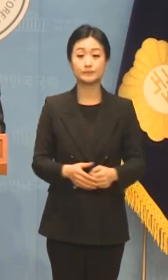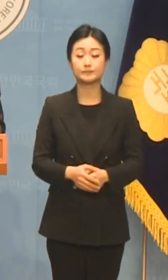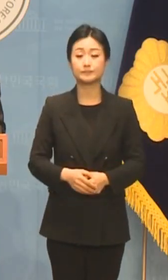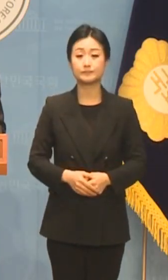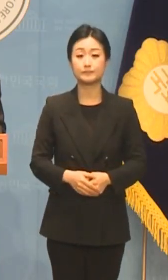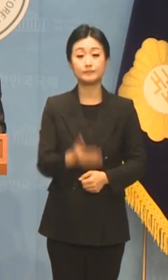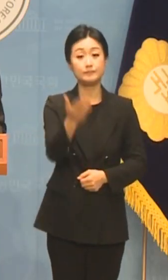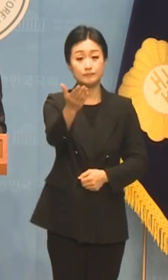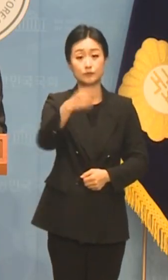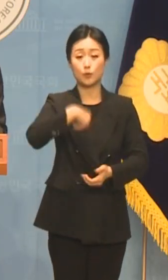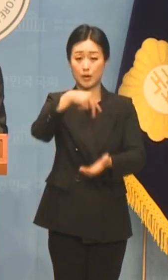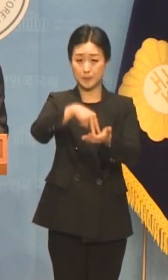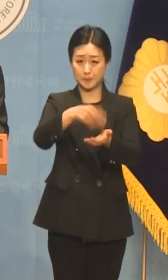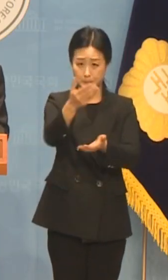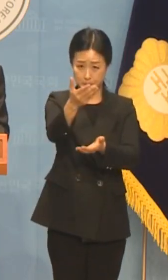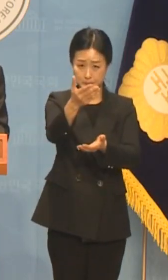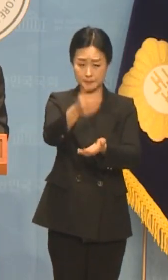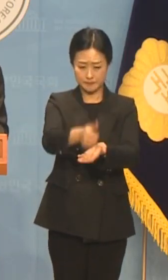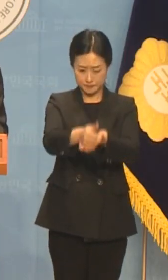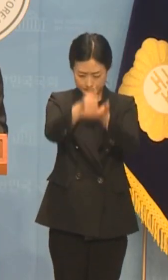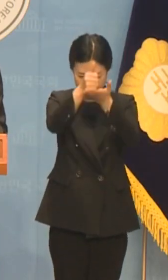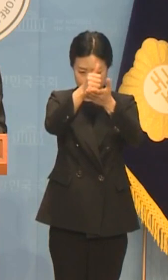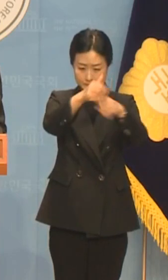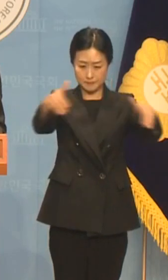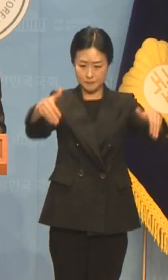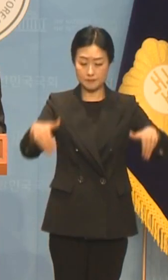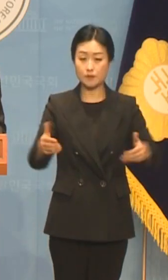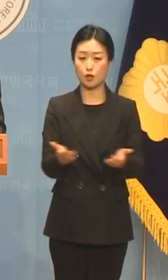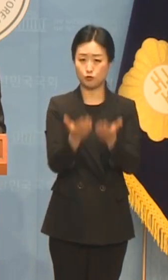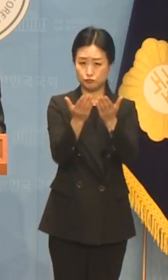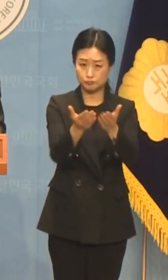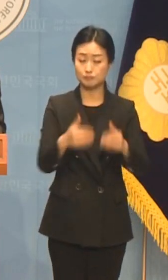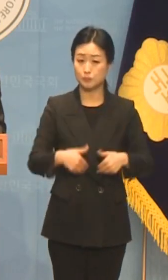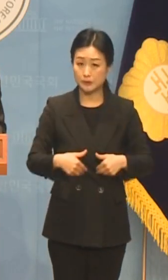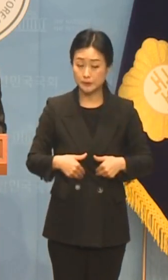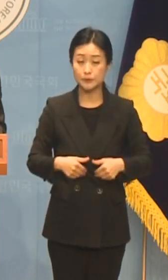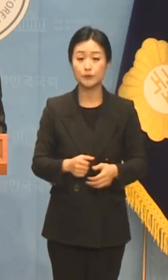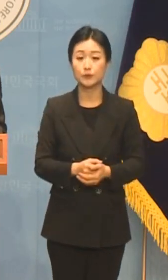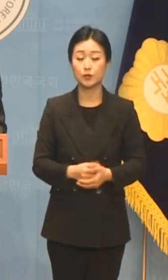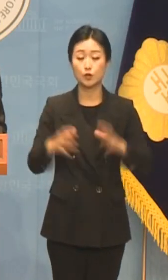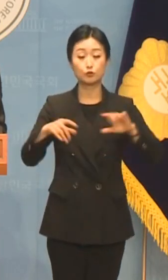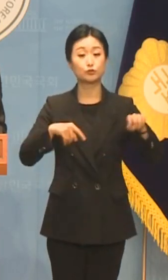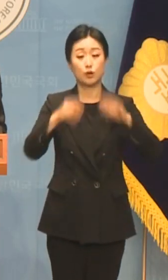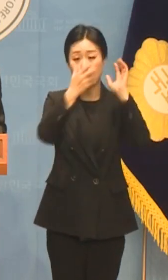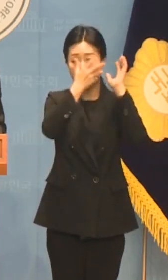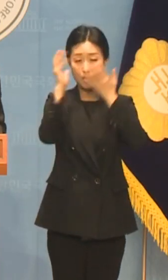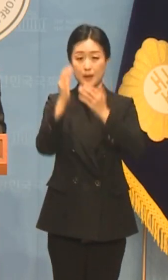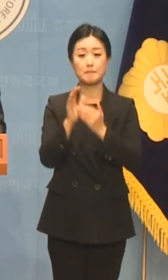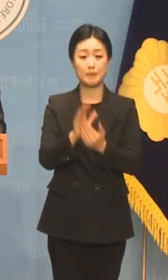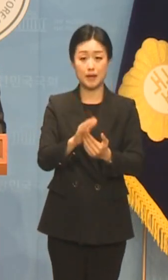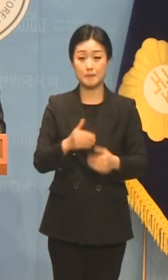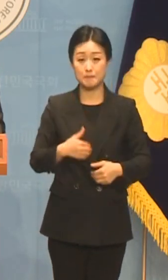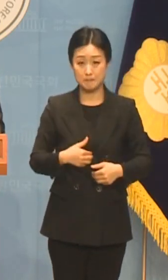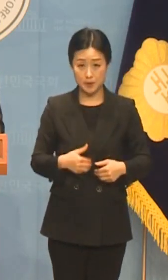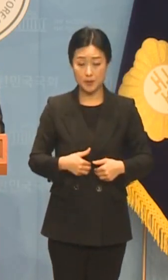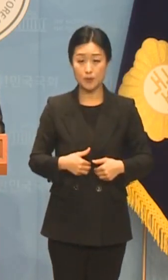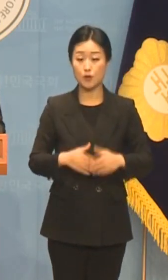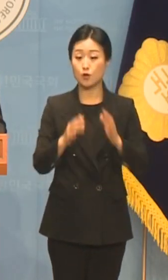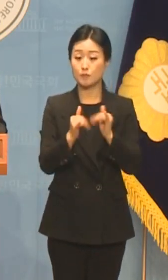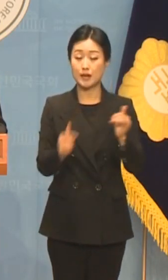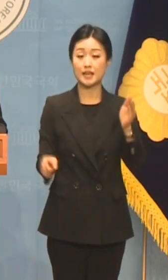사법부의 독립성과 헌법적 질서를 존중하는 것이야말로 국정 혼란을 막고 국민의